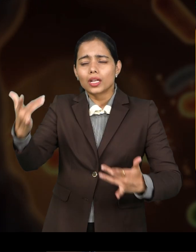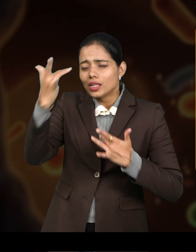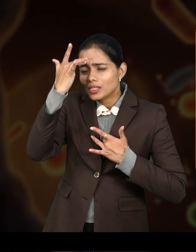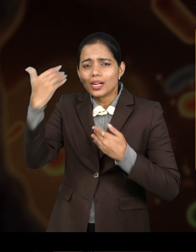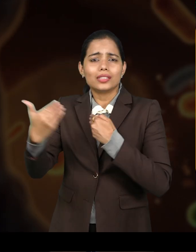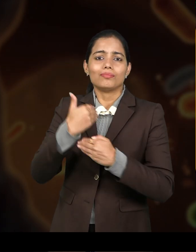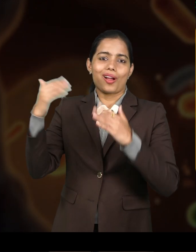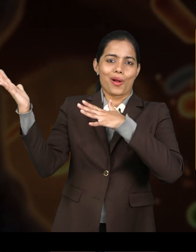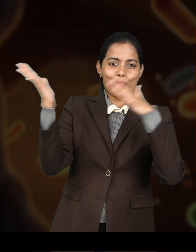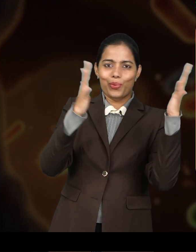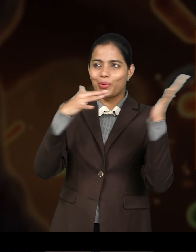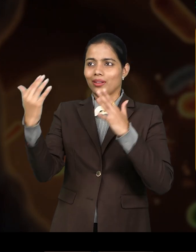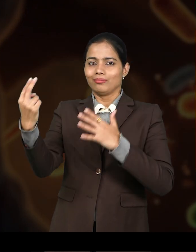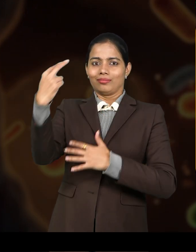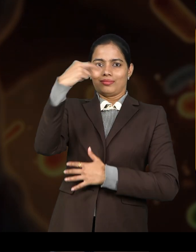वायु जनित बीमारी,